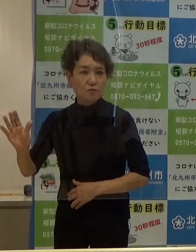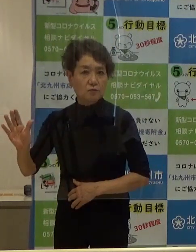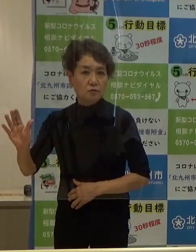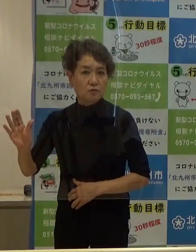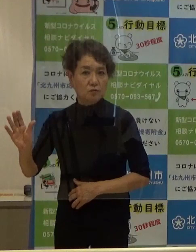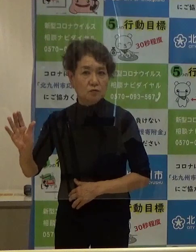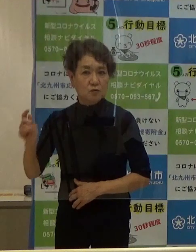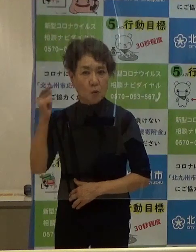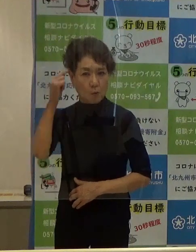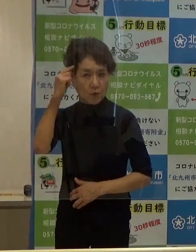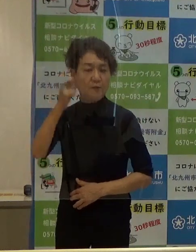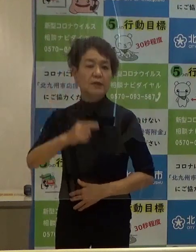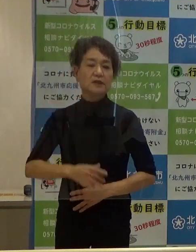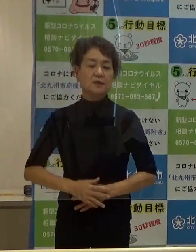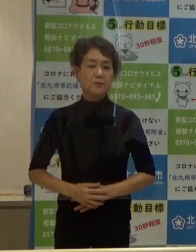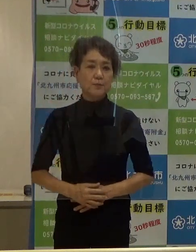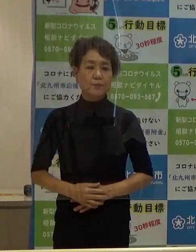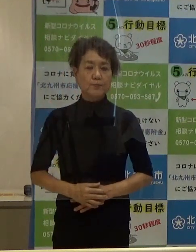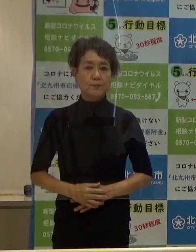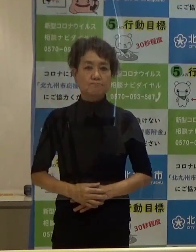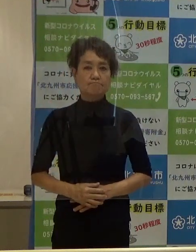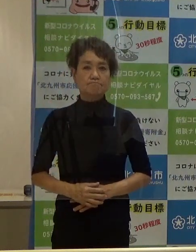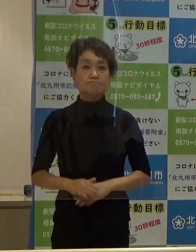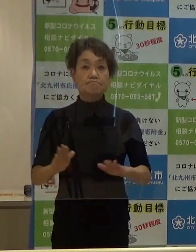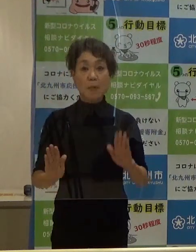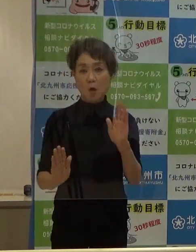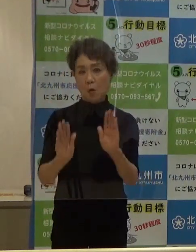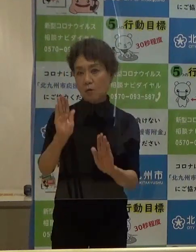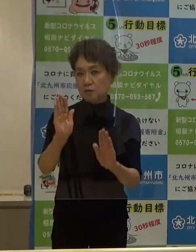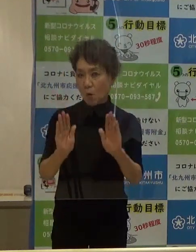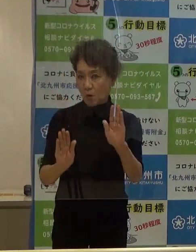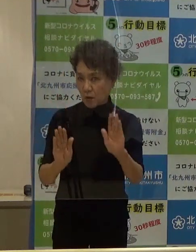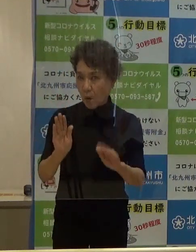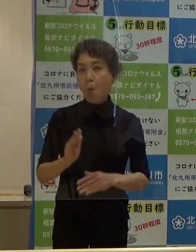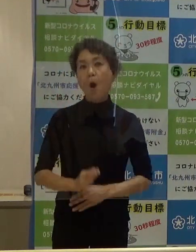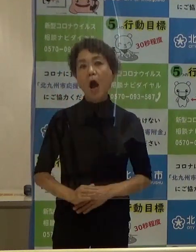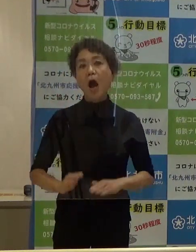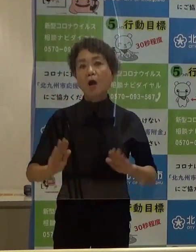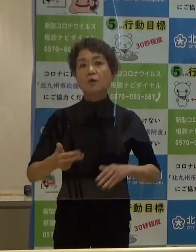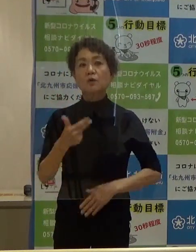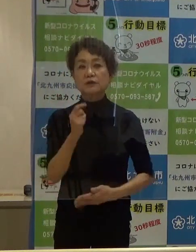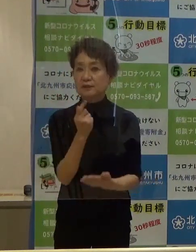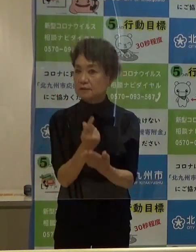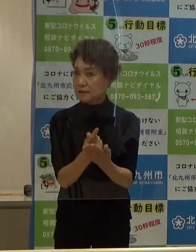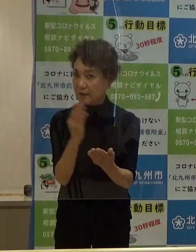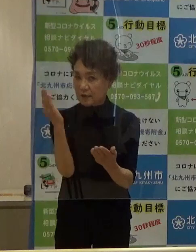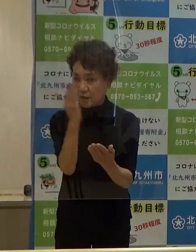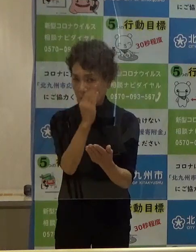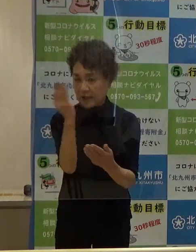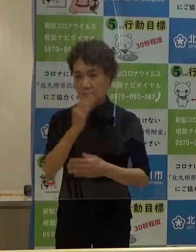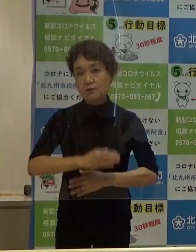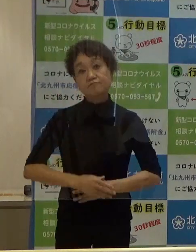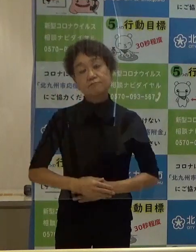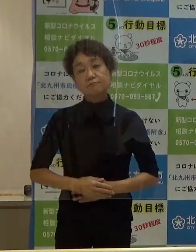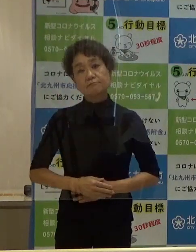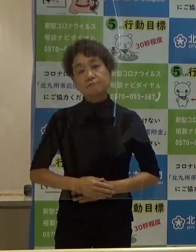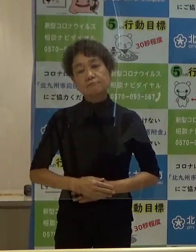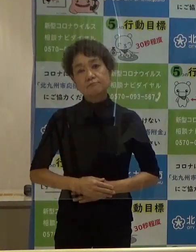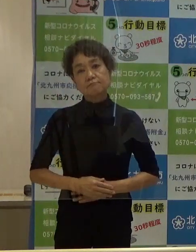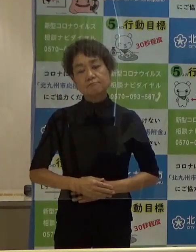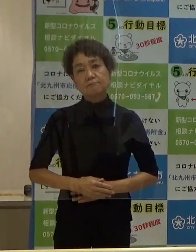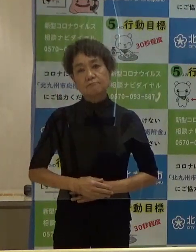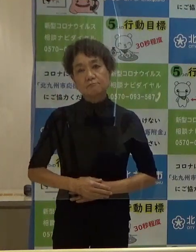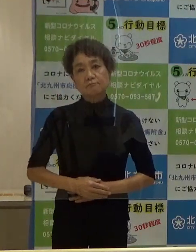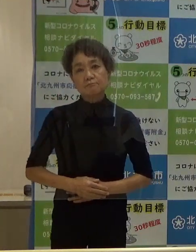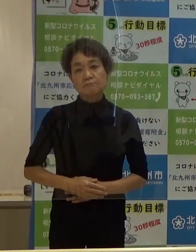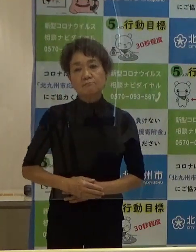出てきておりますので、今の状況は本市のみならず、まあ、本市の状況をどう見る